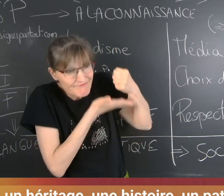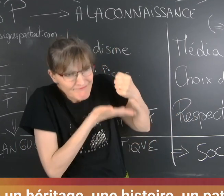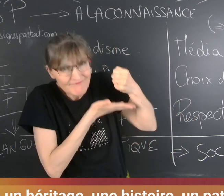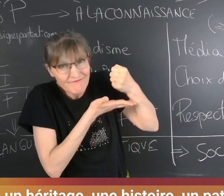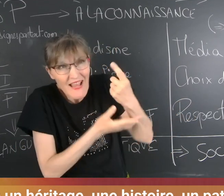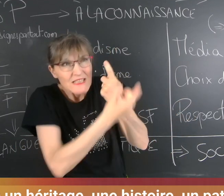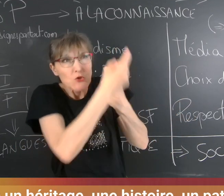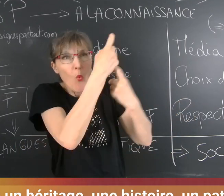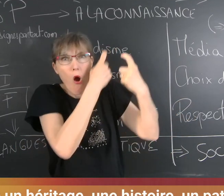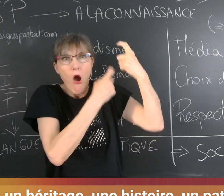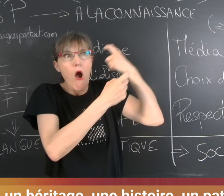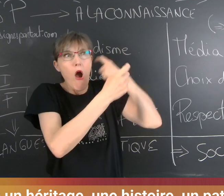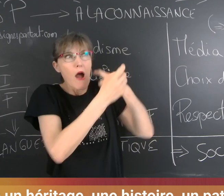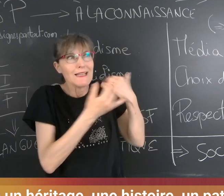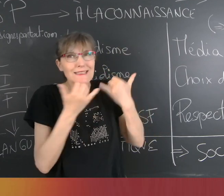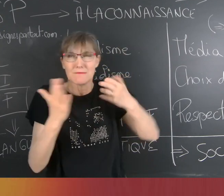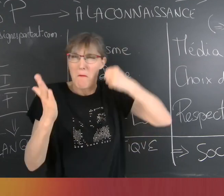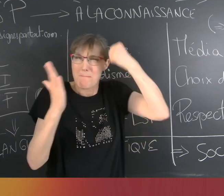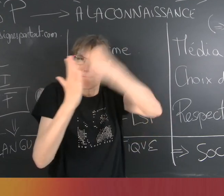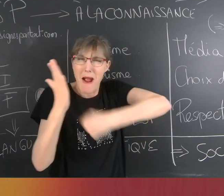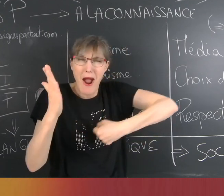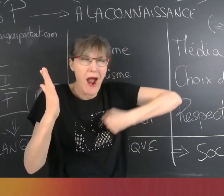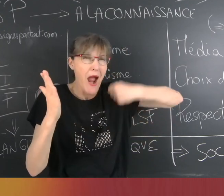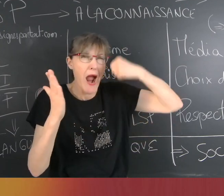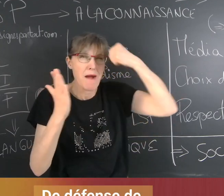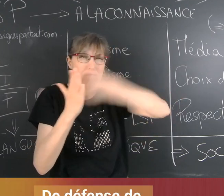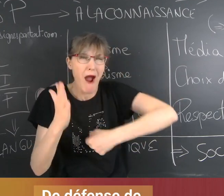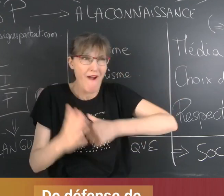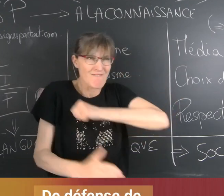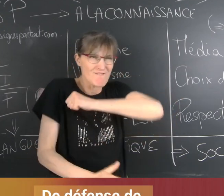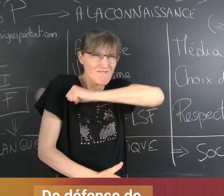Ben, parce qu'elle a un héritage, une histoire, un patrimoine